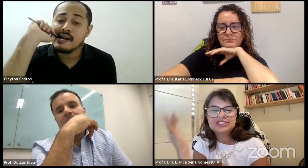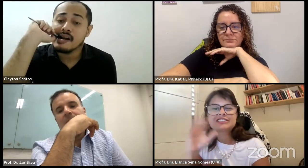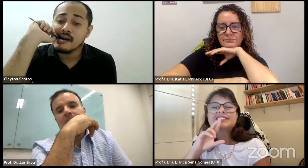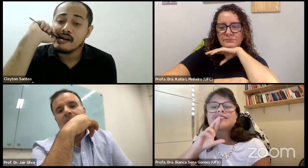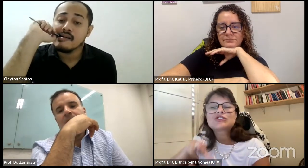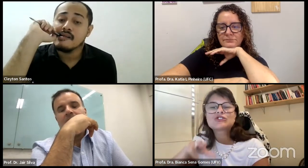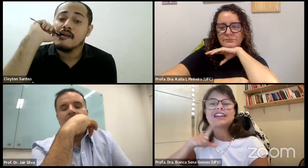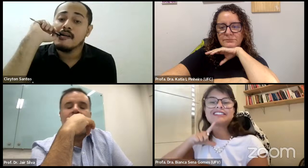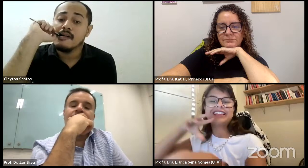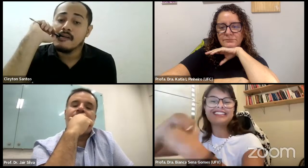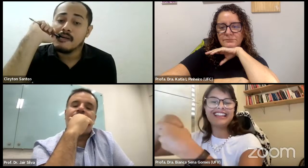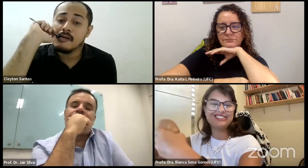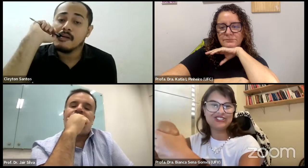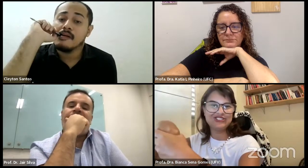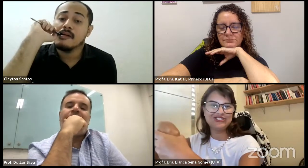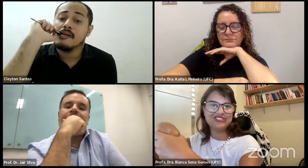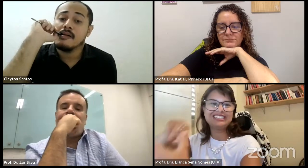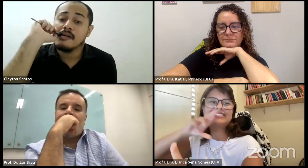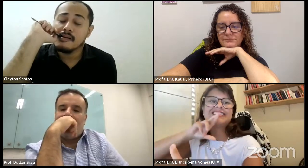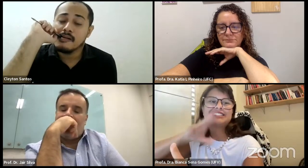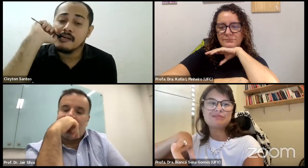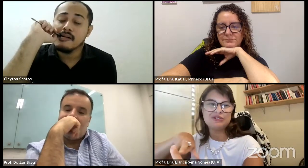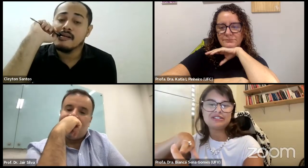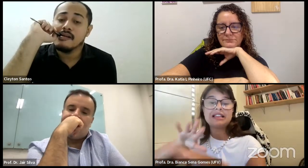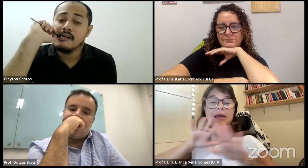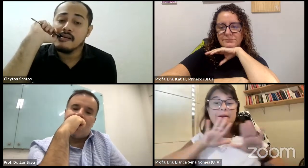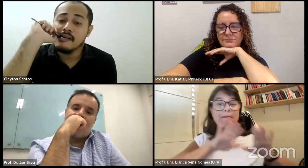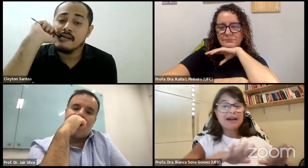essas respostas, né?